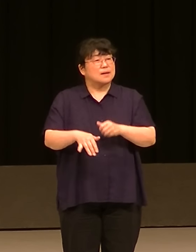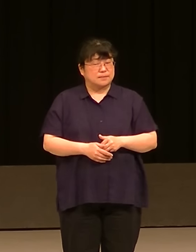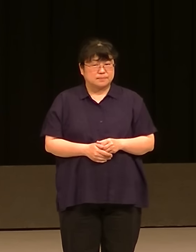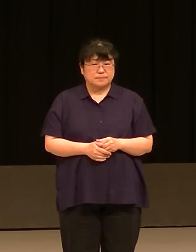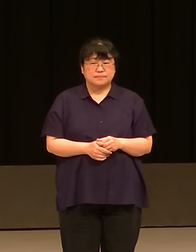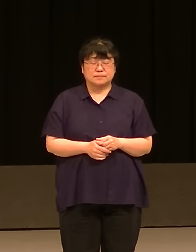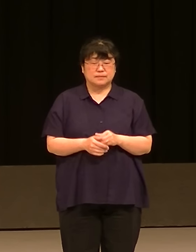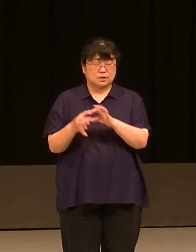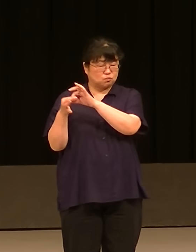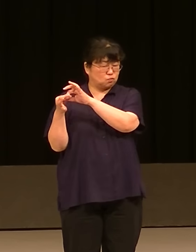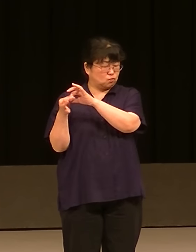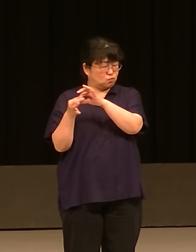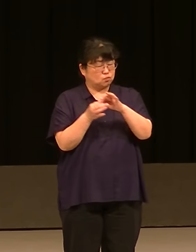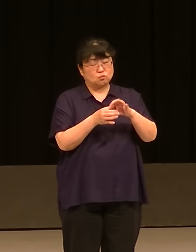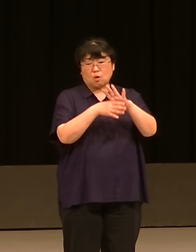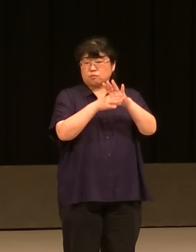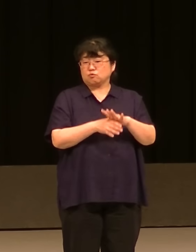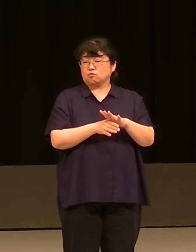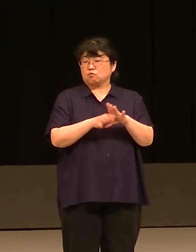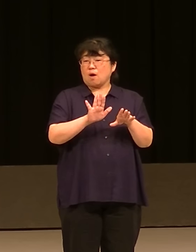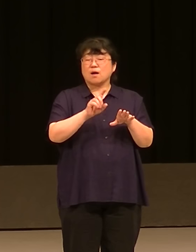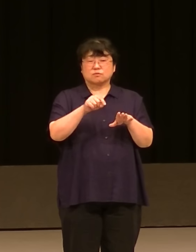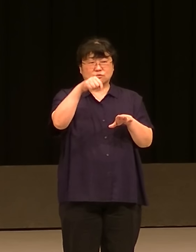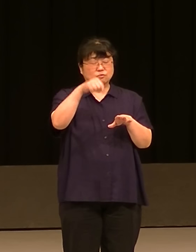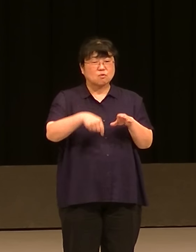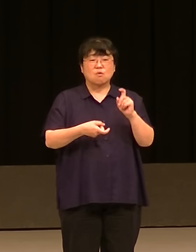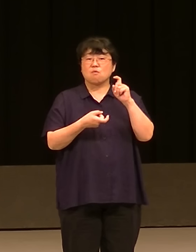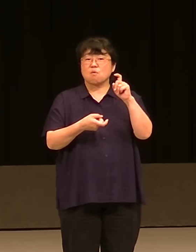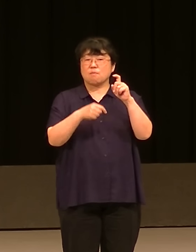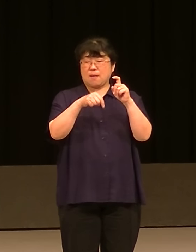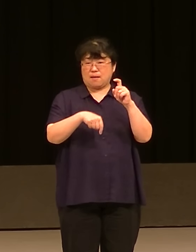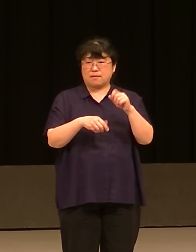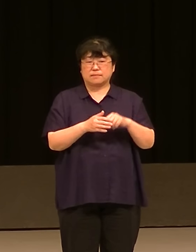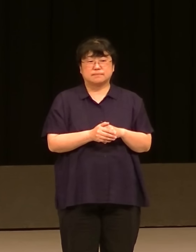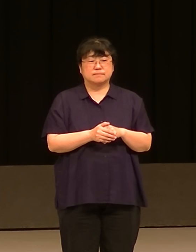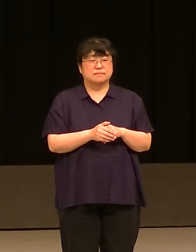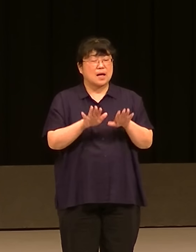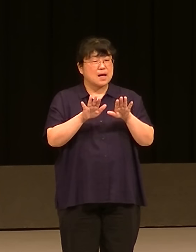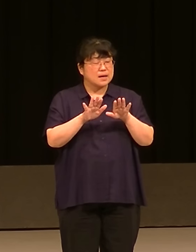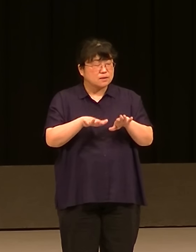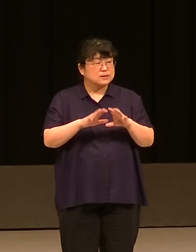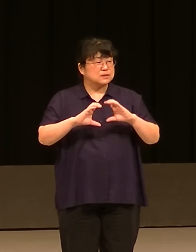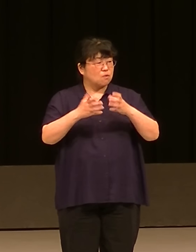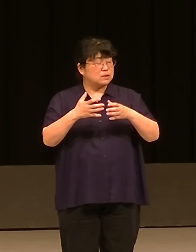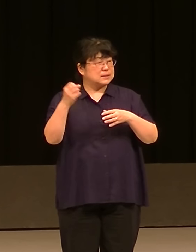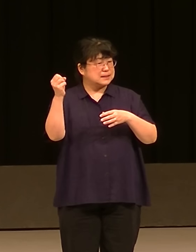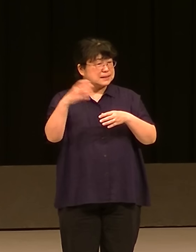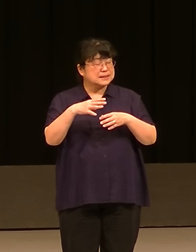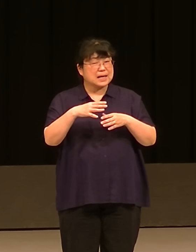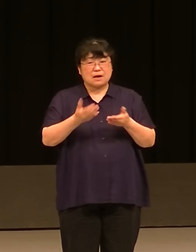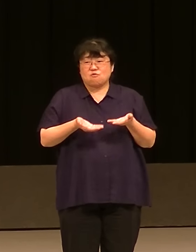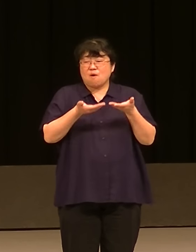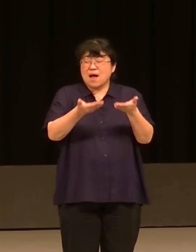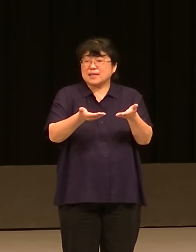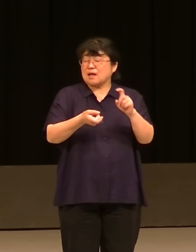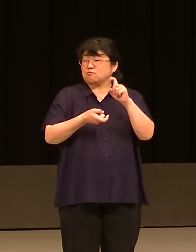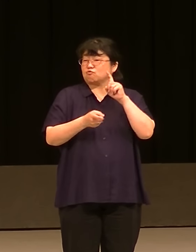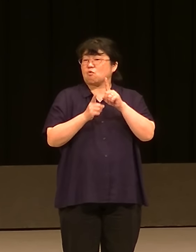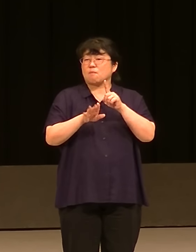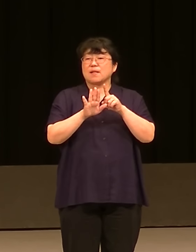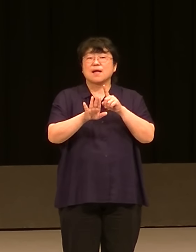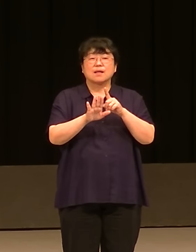ということでずっとつながっていくんですが、その言葉は世に、まあ、光を与える言葉であった、という